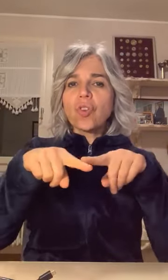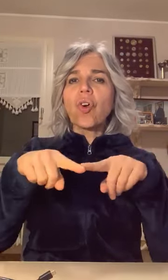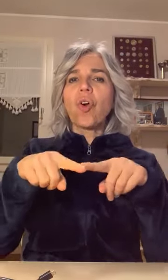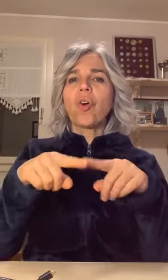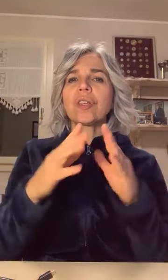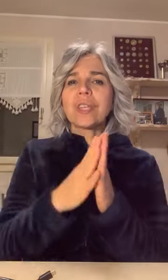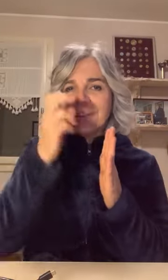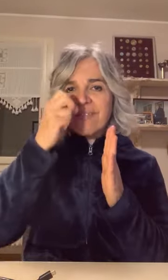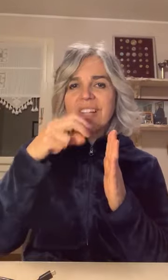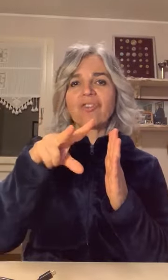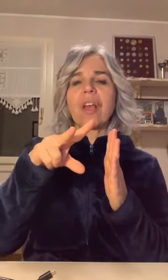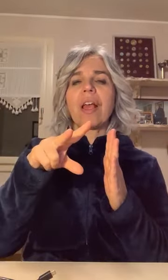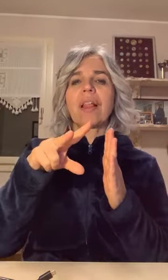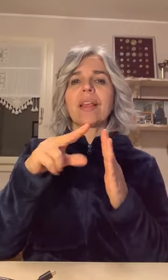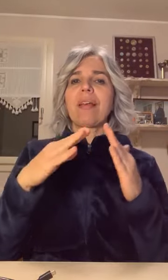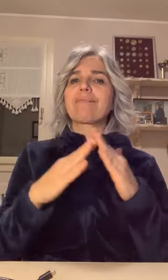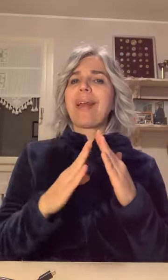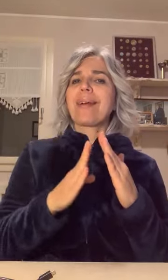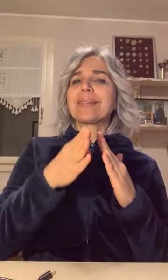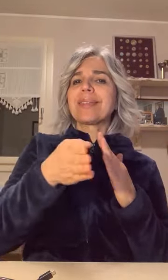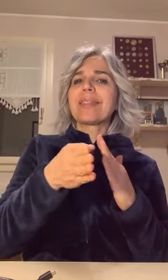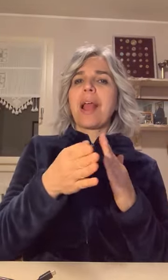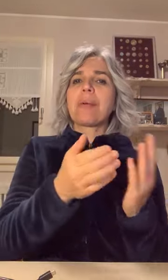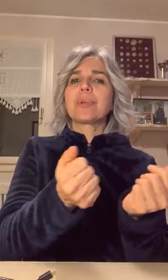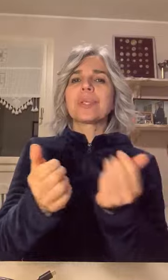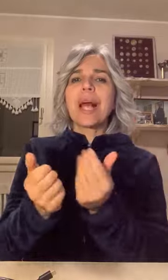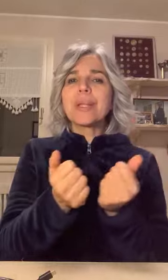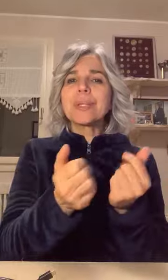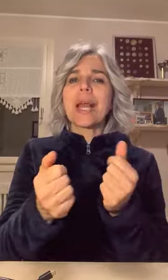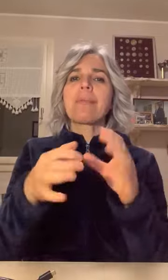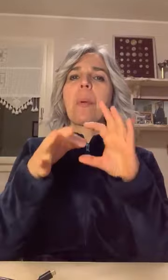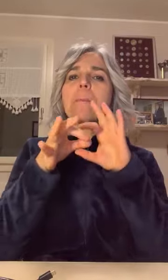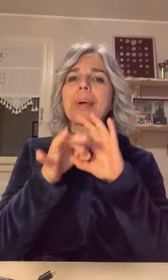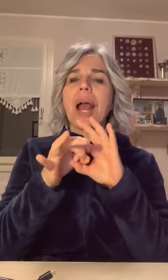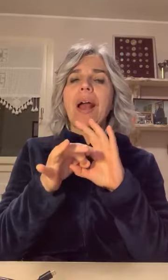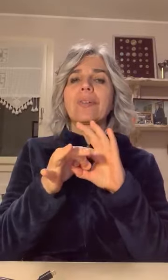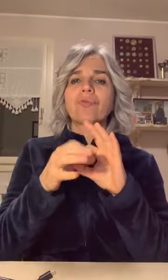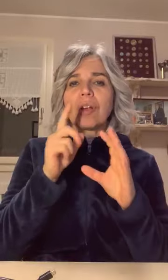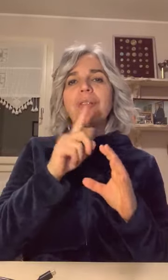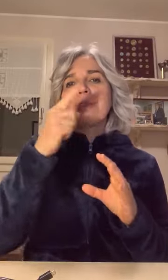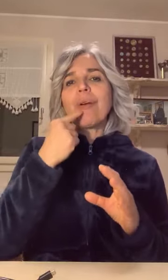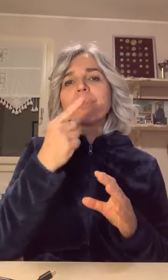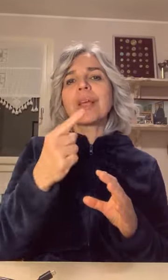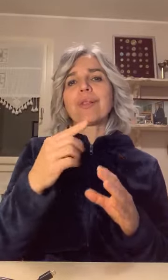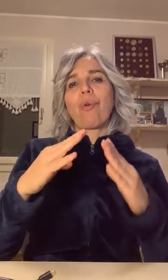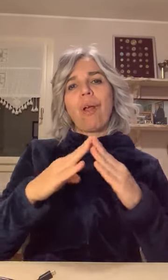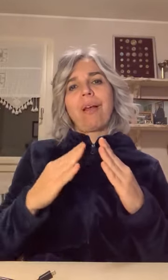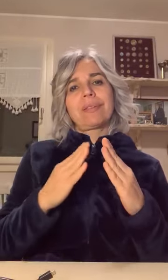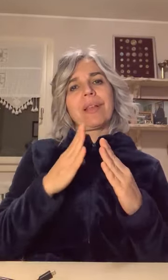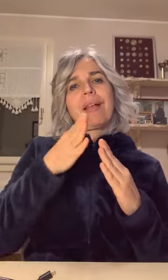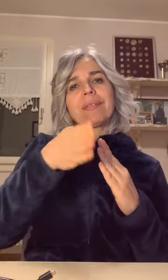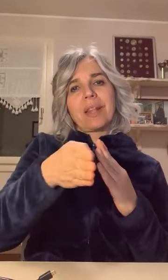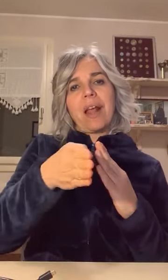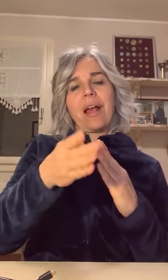dite pace a questa casa. Il termine pace in italiano, nel termine italiano, diciamo, non